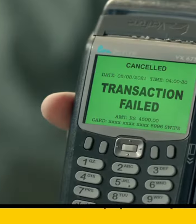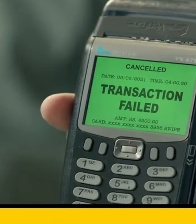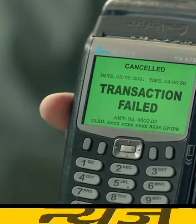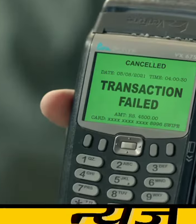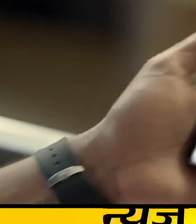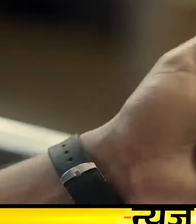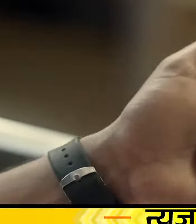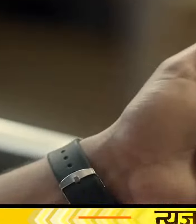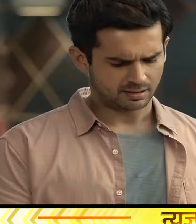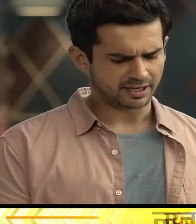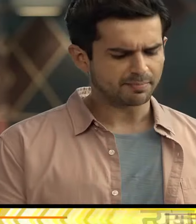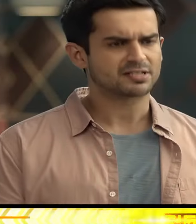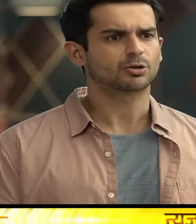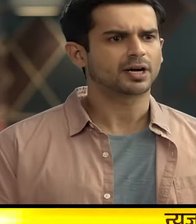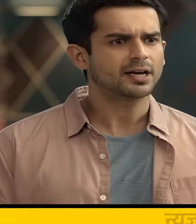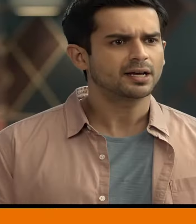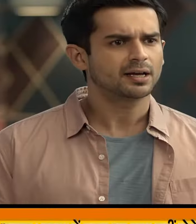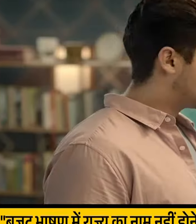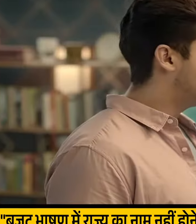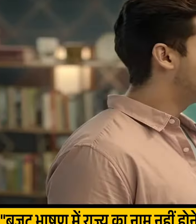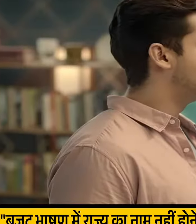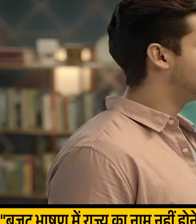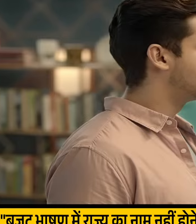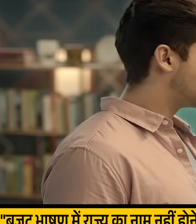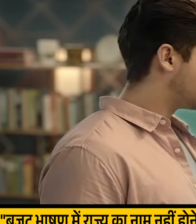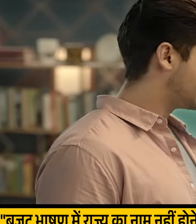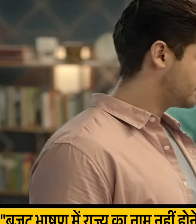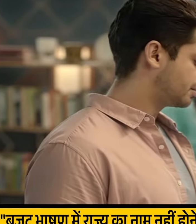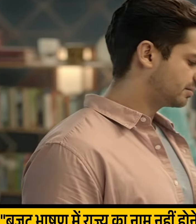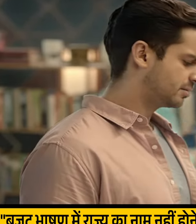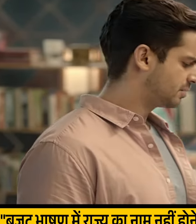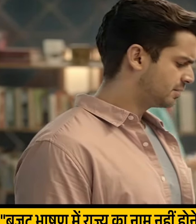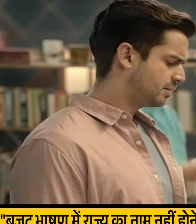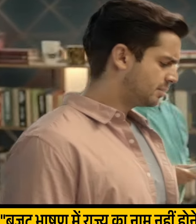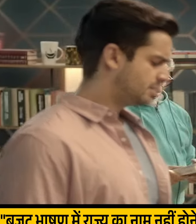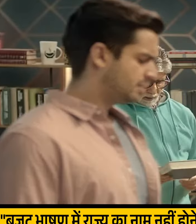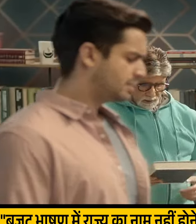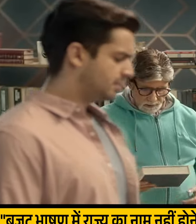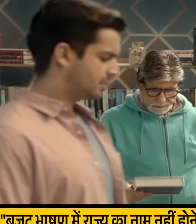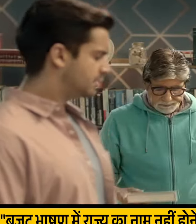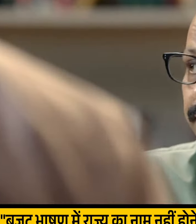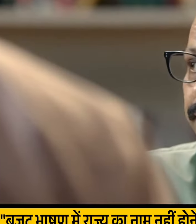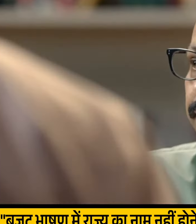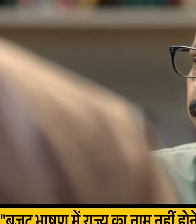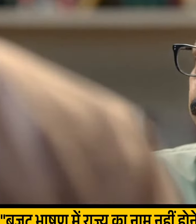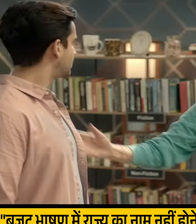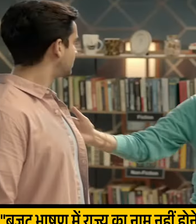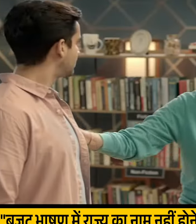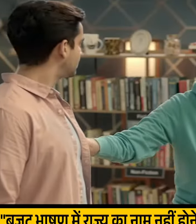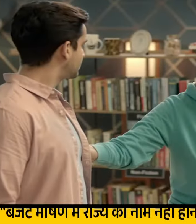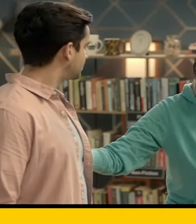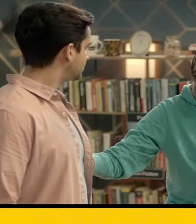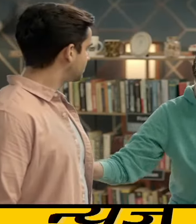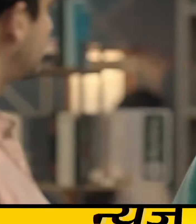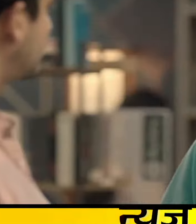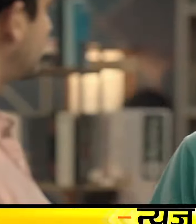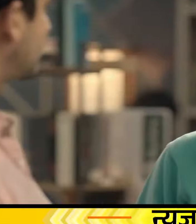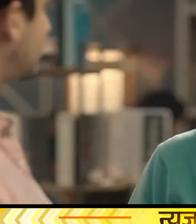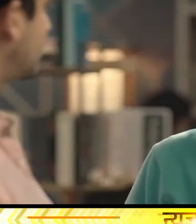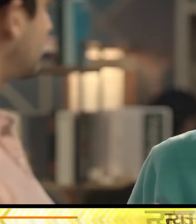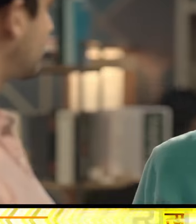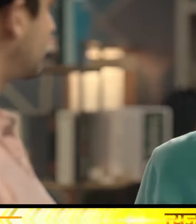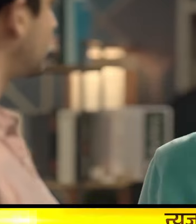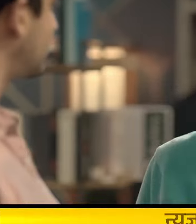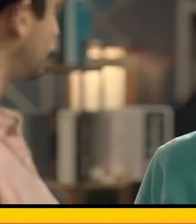पेमेंट फेल लेकिन पैसे तो कट गई मेरी मेहनत की कमाई। हो जाएगी भरपाई, चिंता मत कर मेरे भाई। अगर